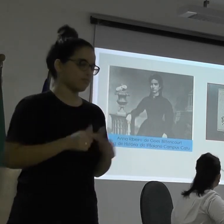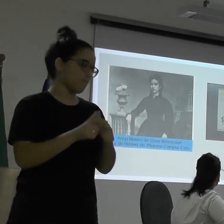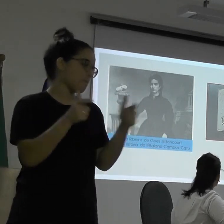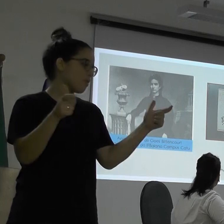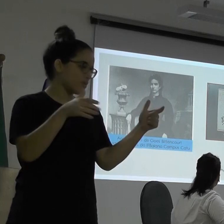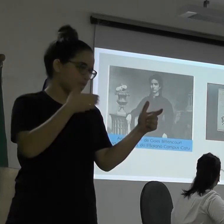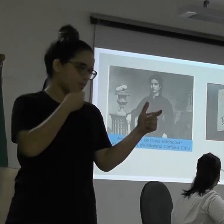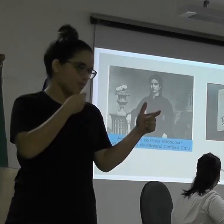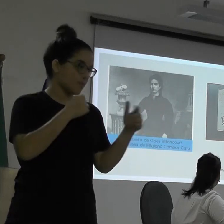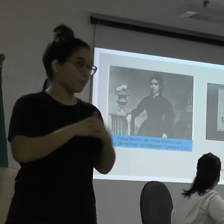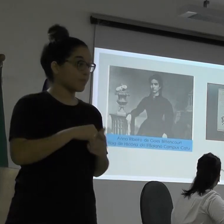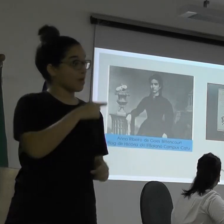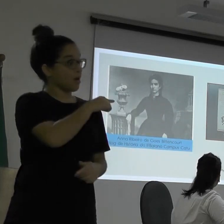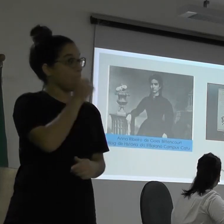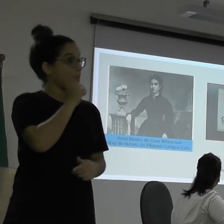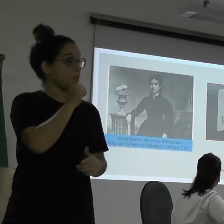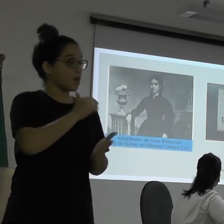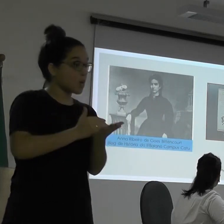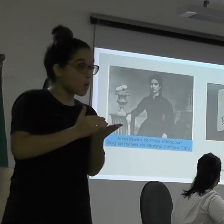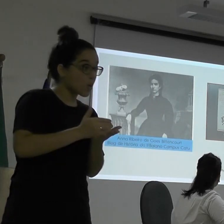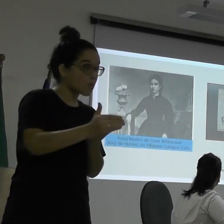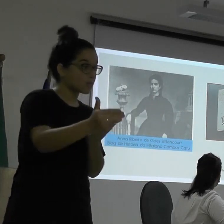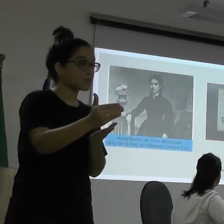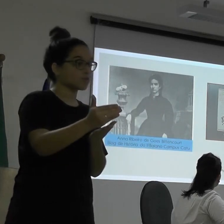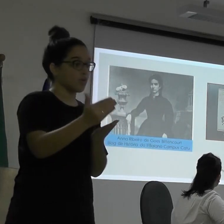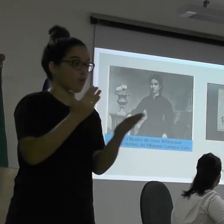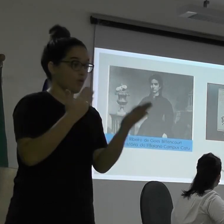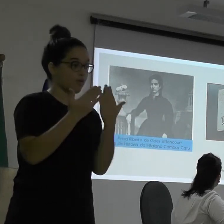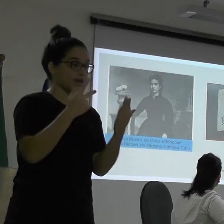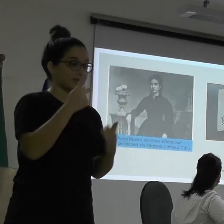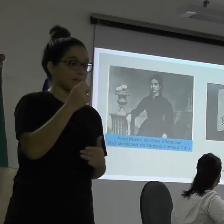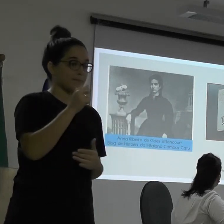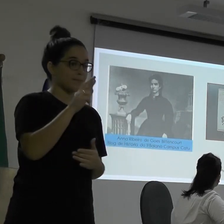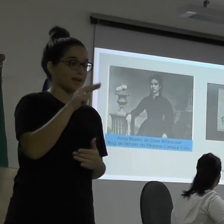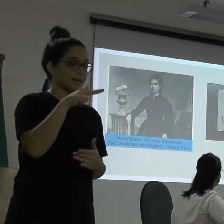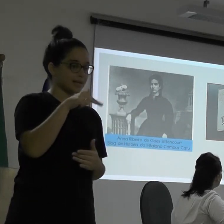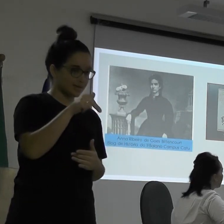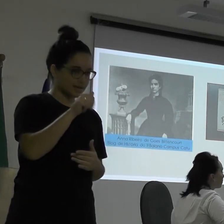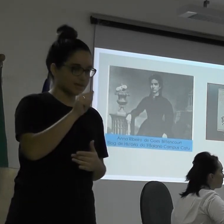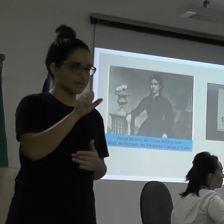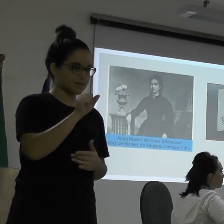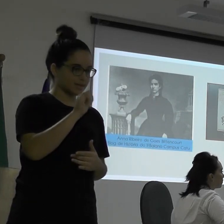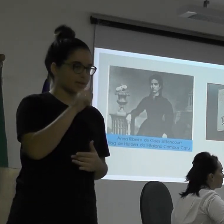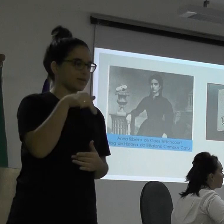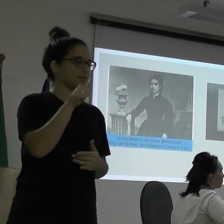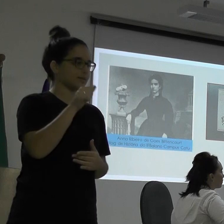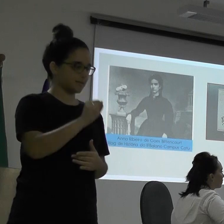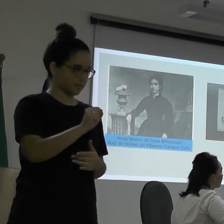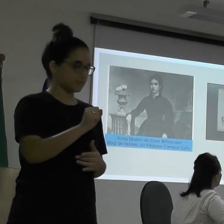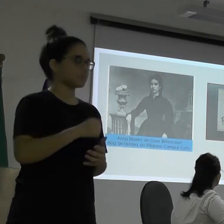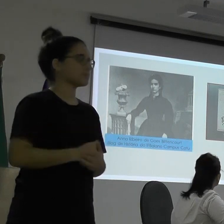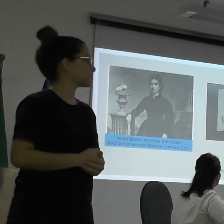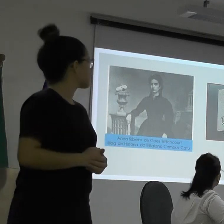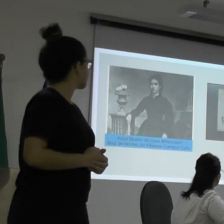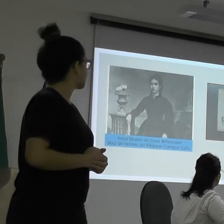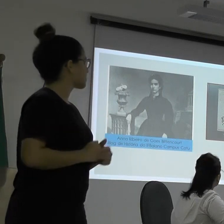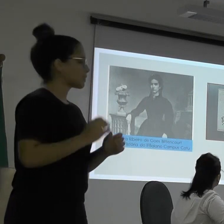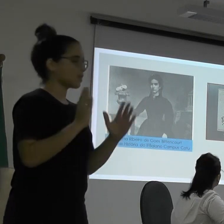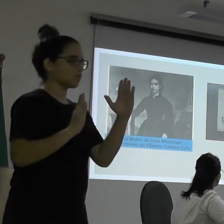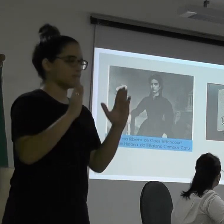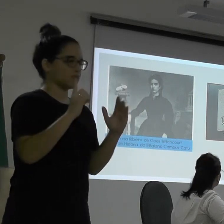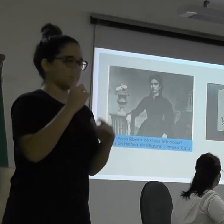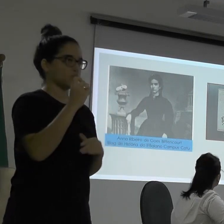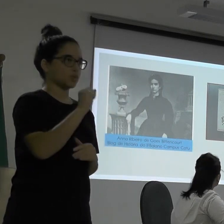deu início à produção com versos parnasianos condizentes com o modelo literário. Em 1880,